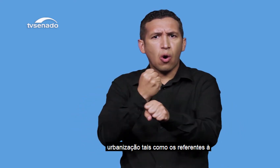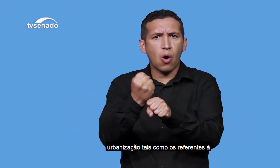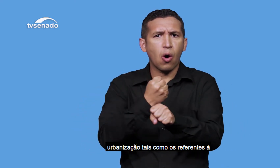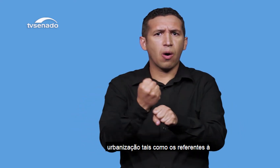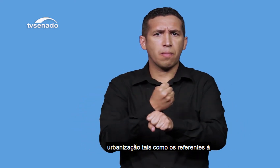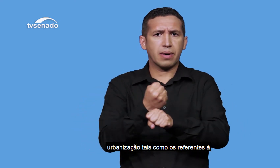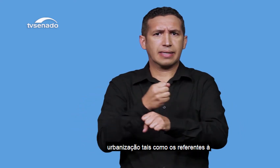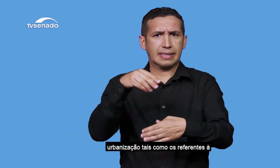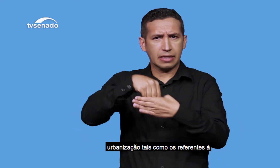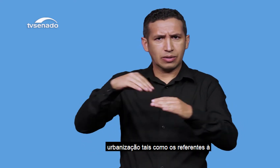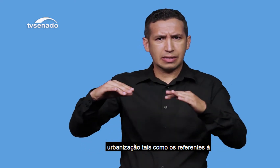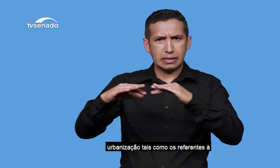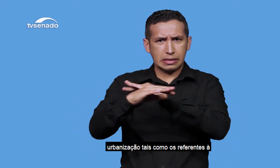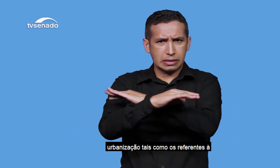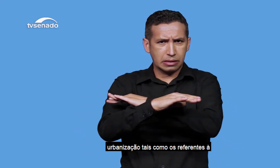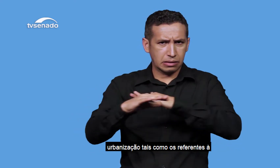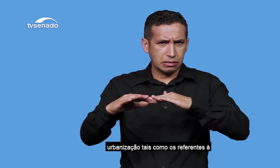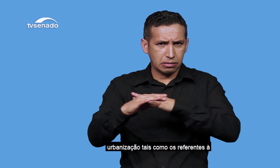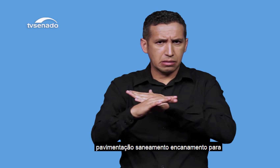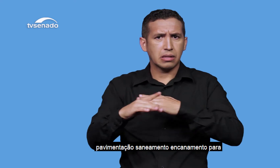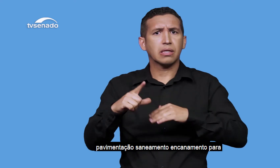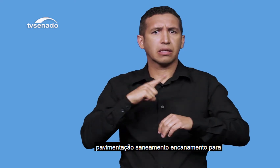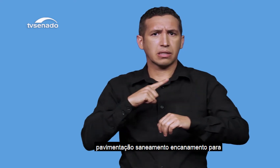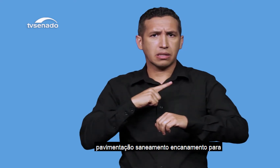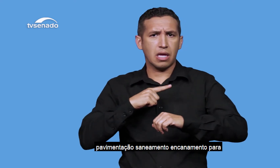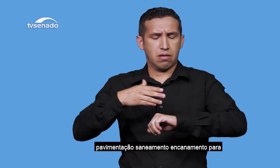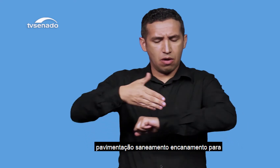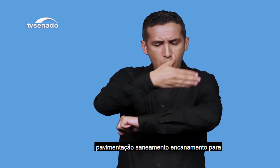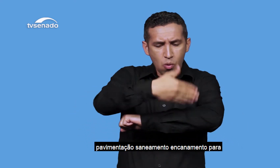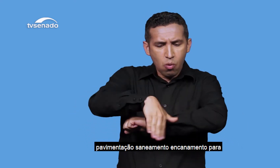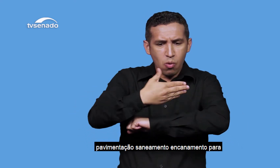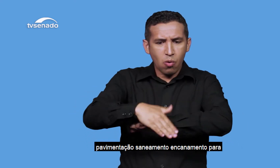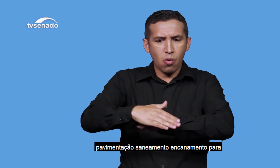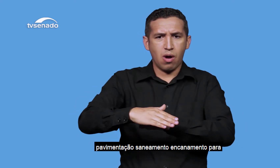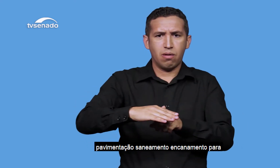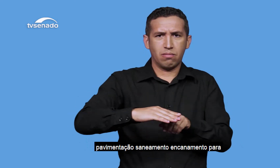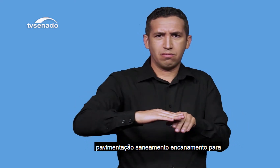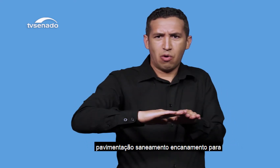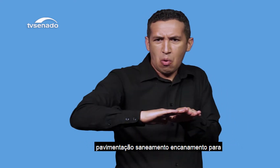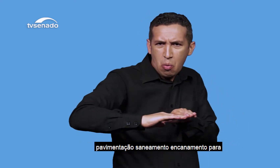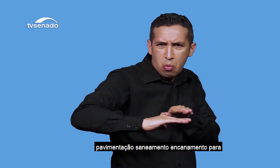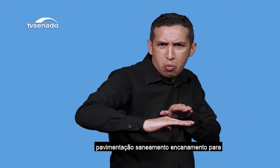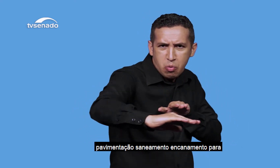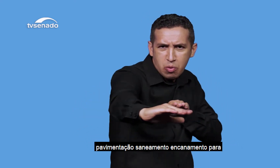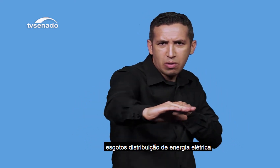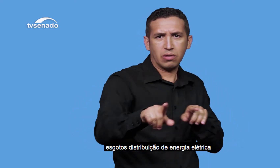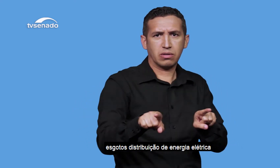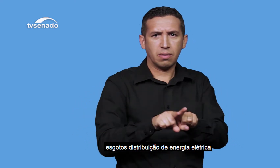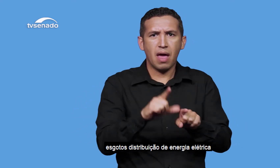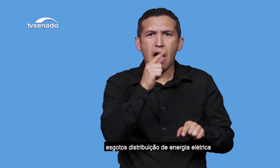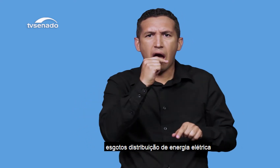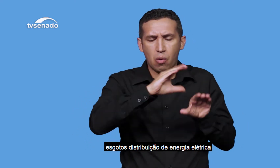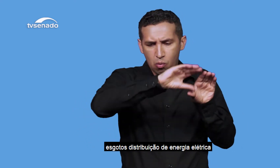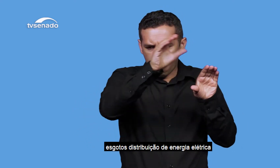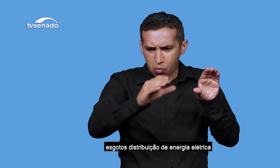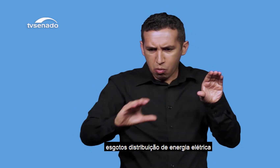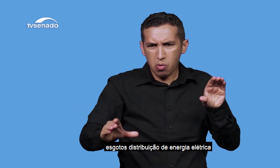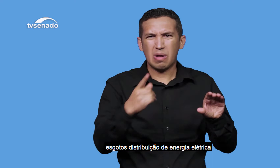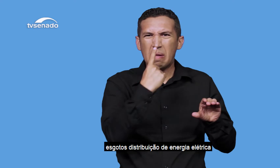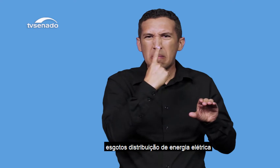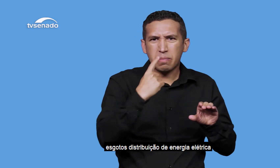urbanização tais como os referentes à pavimentação saneamento encanamento para esgotos